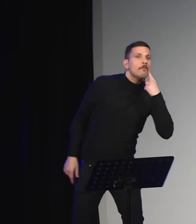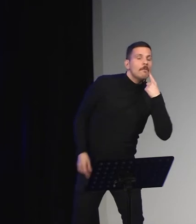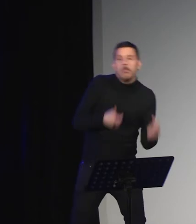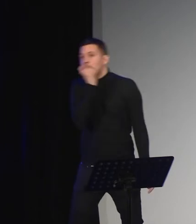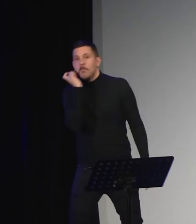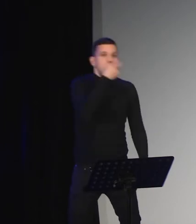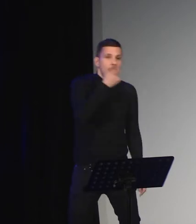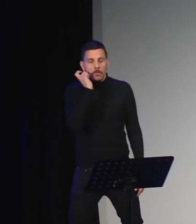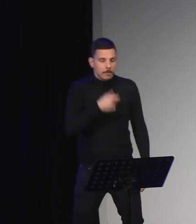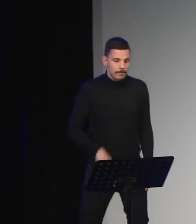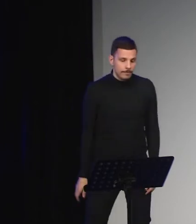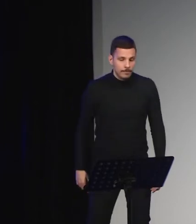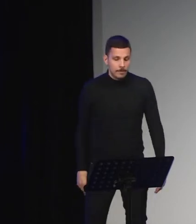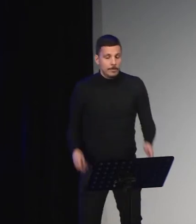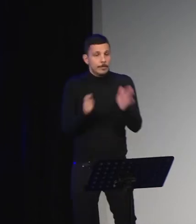à l'autre.